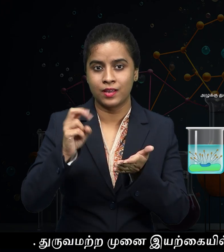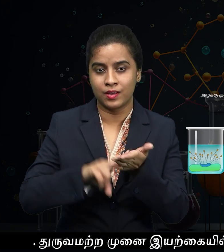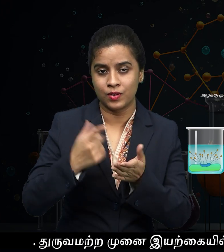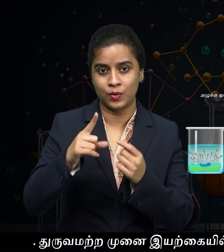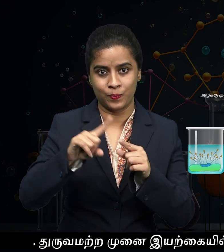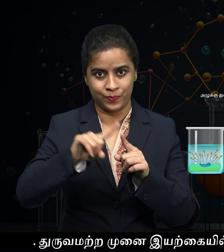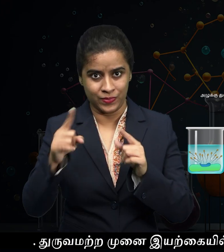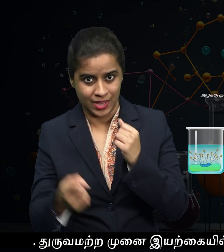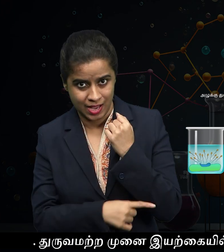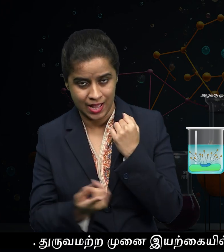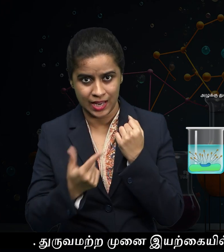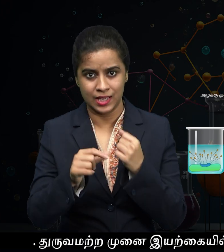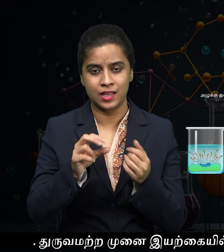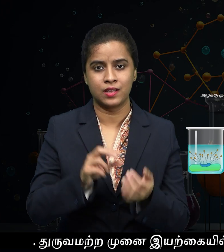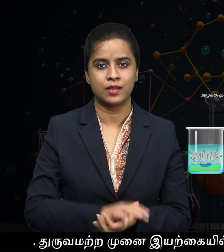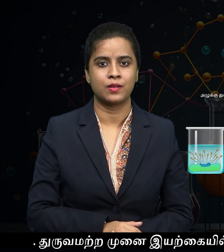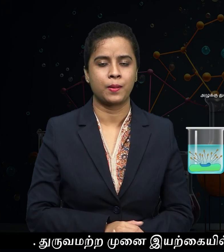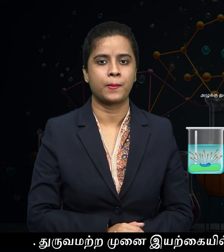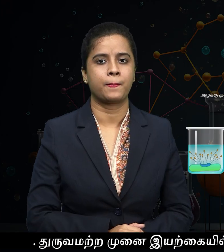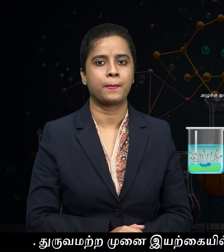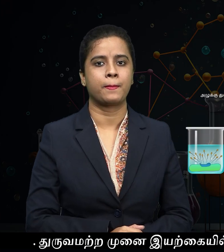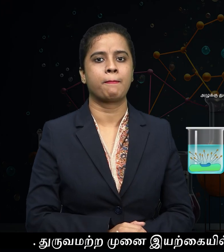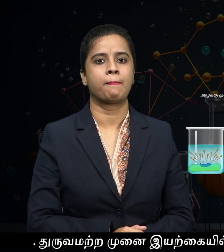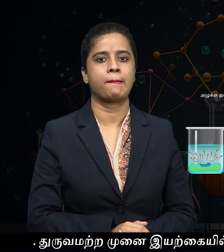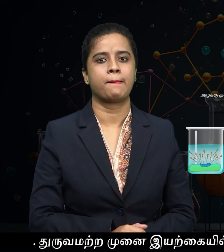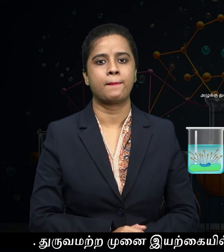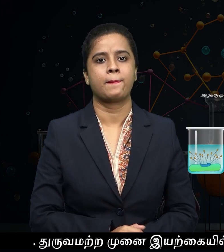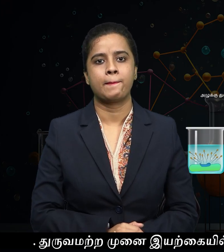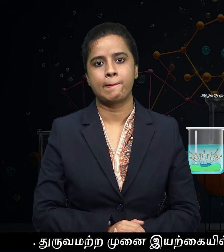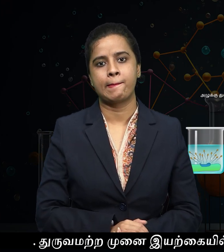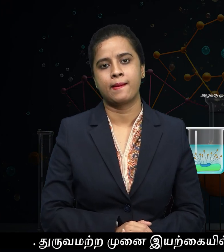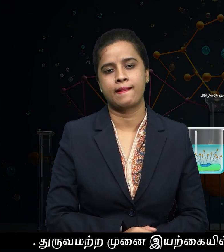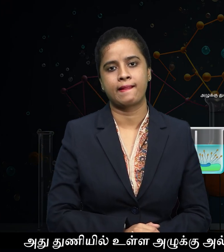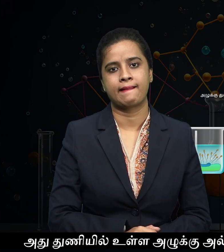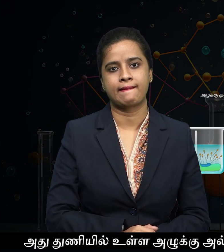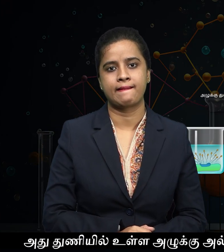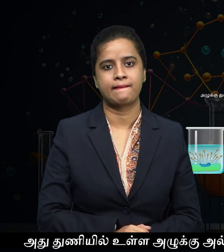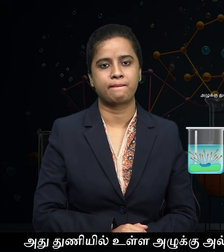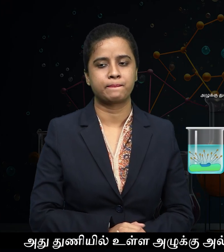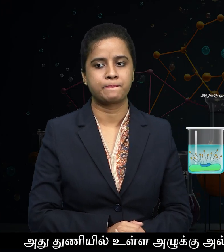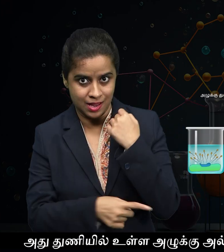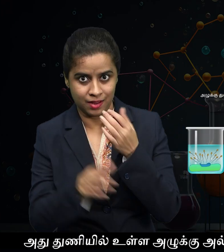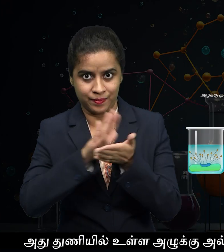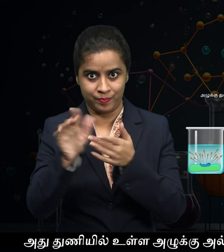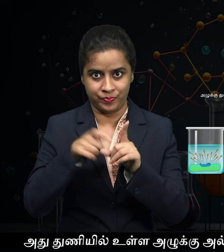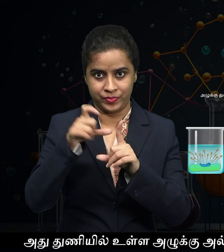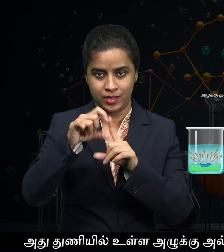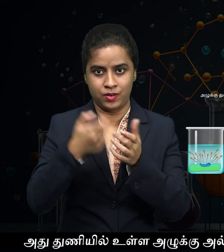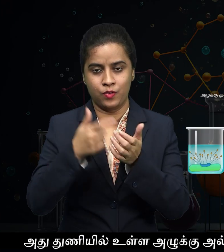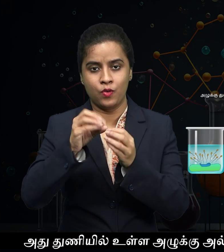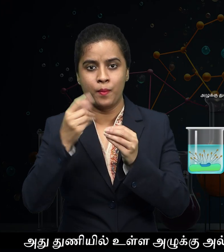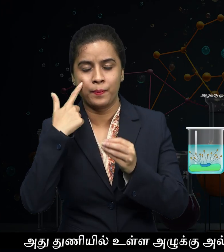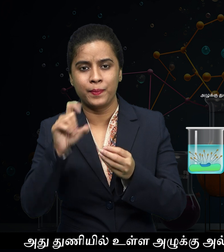துருவமற்ற முனை இயற்கையில் ஹைட்ரோஃபோபிக், அதாவது நீர் வெறுப்பு, மற்றும் அது துணியில் உள்ள அழுக்கு